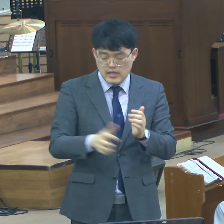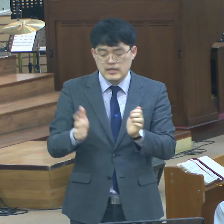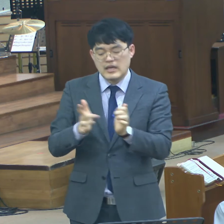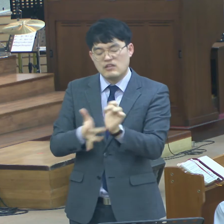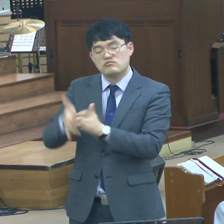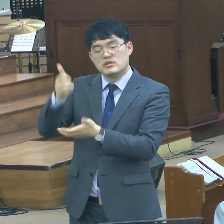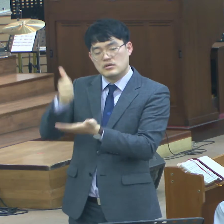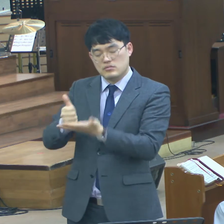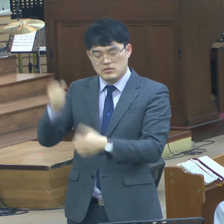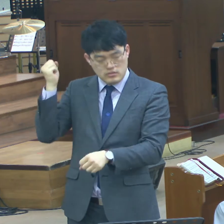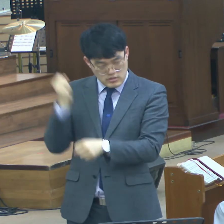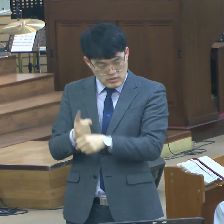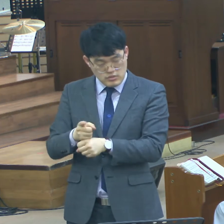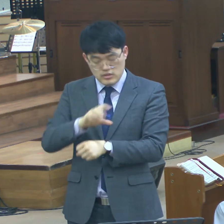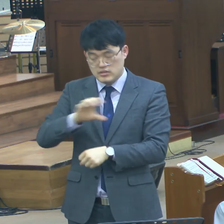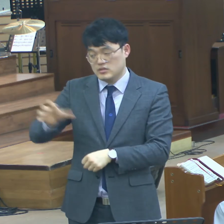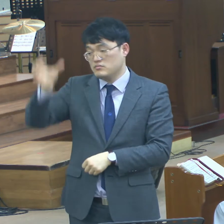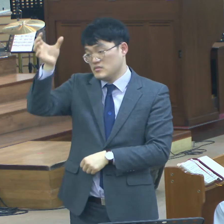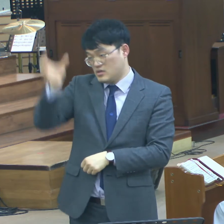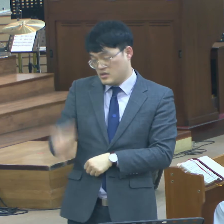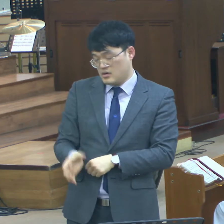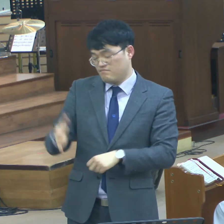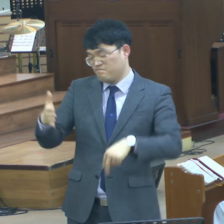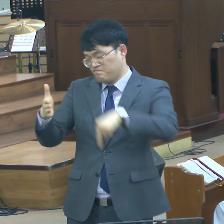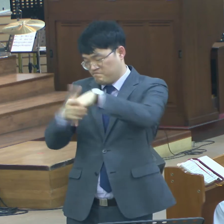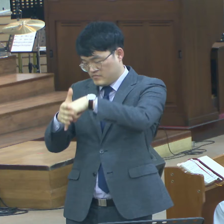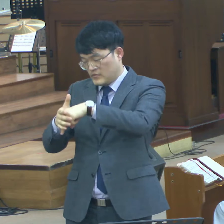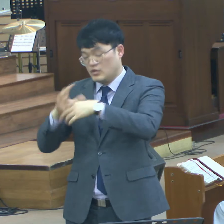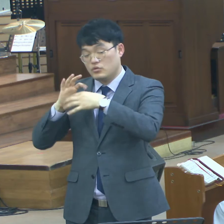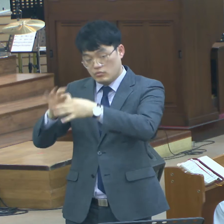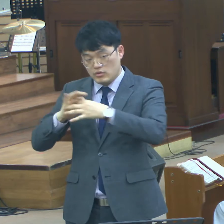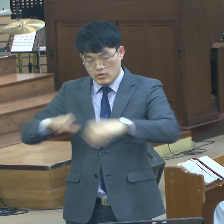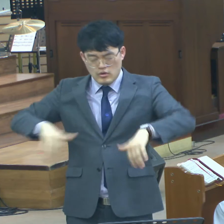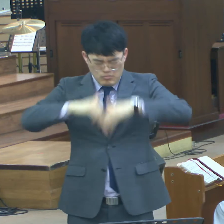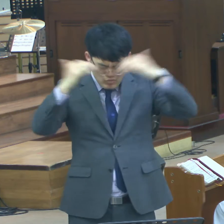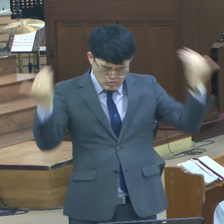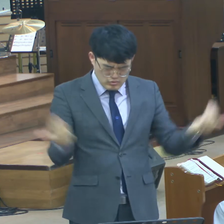예수님이 오셔서 십자가 위에서 성취하신 것을 믿으시기 바랍니다.